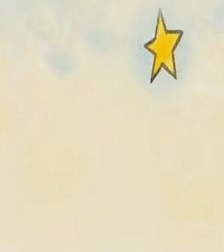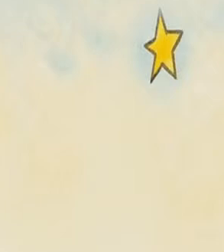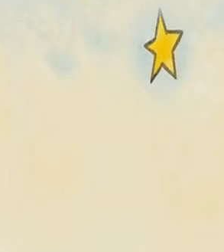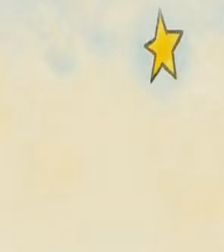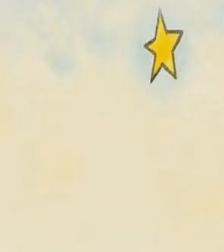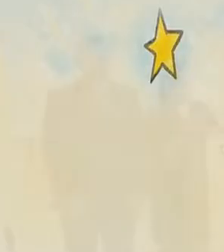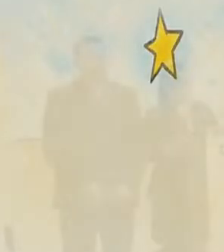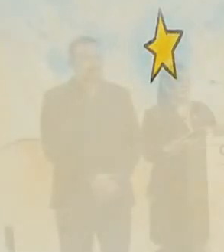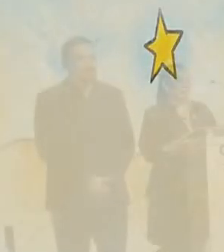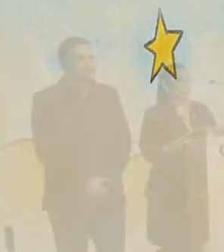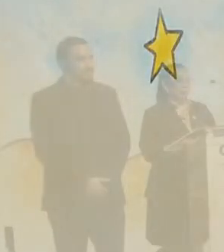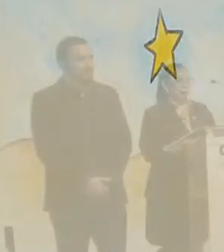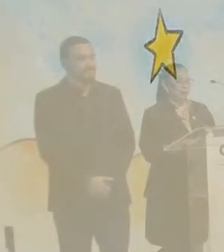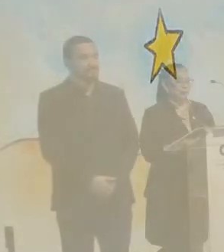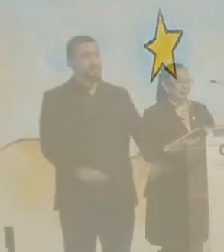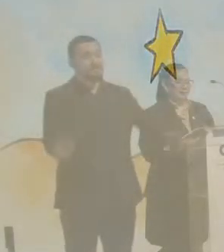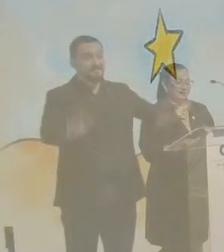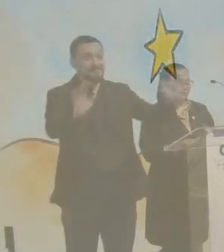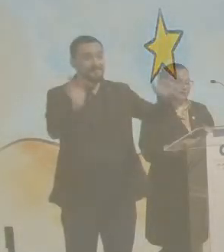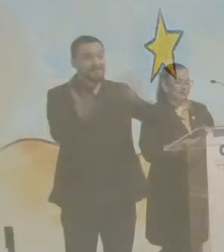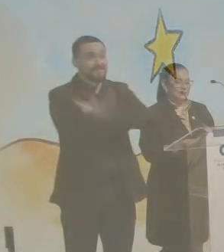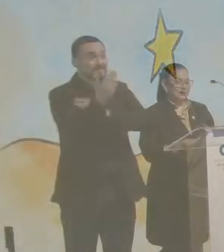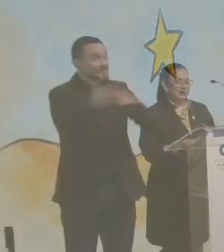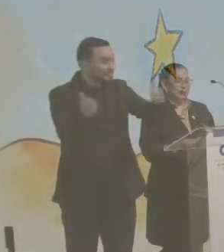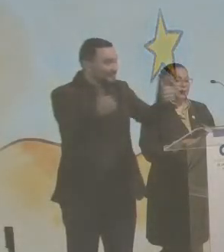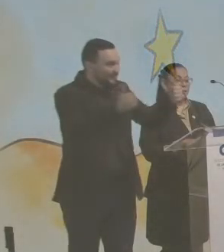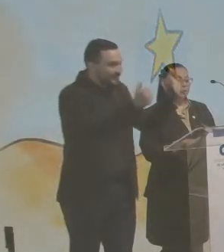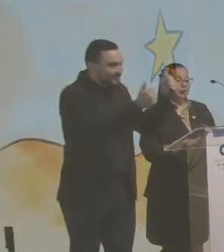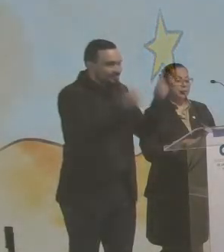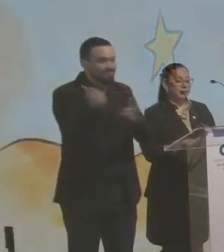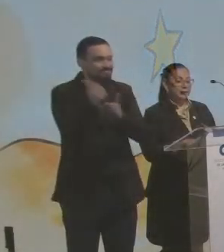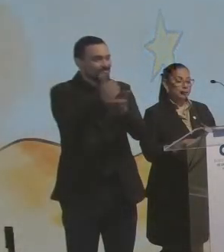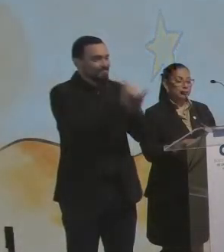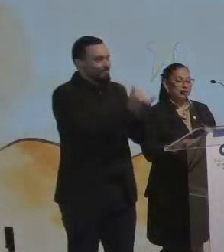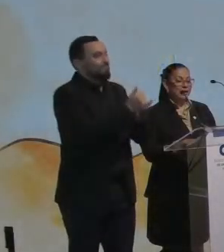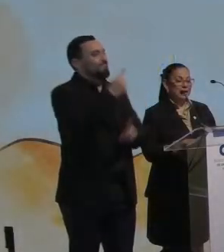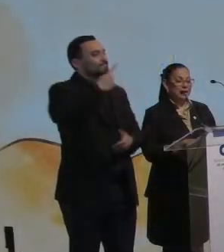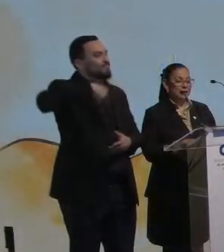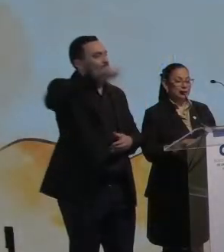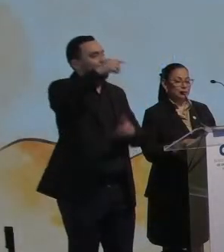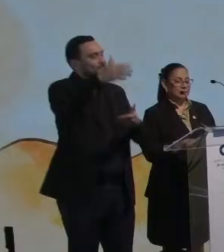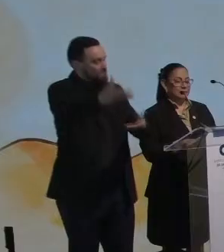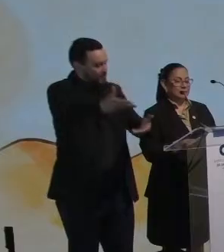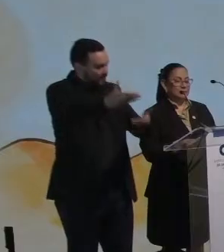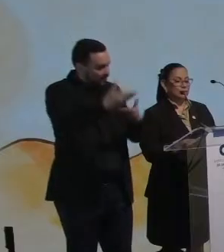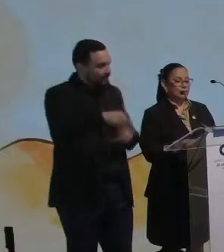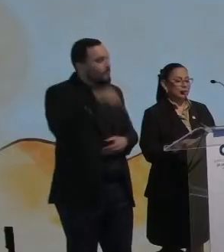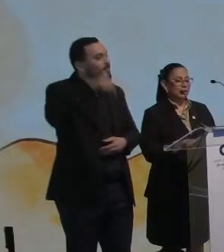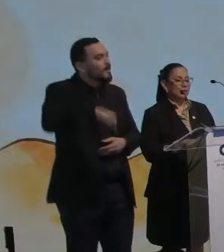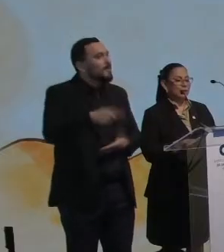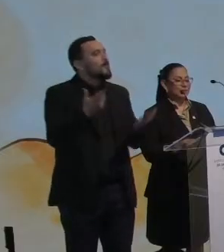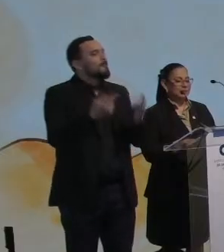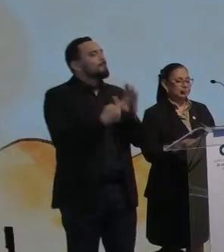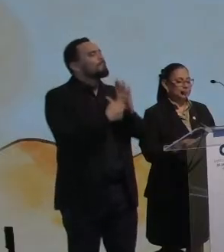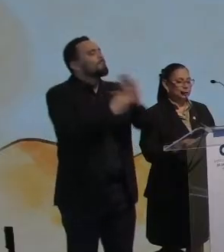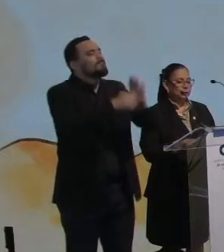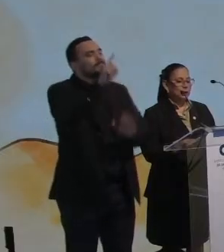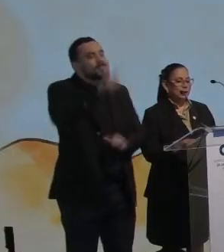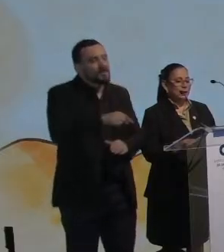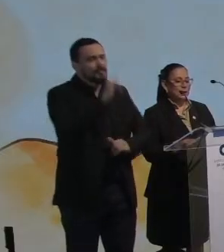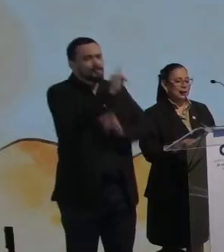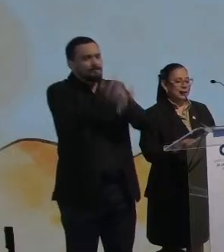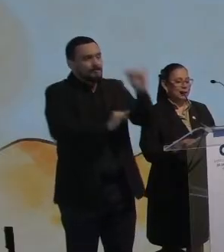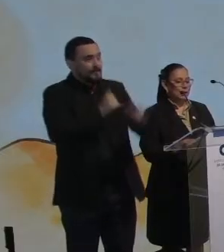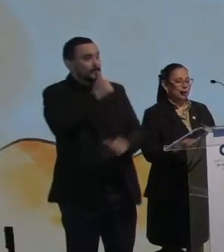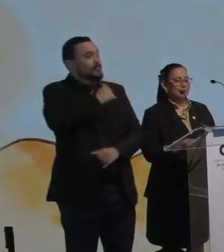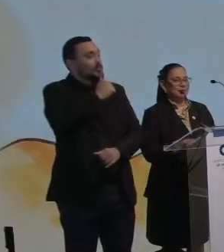Muy buenos días a todos los presentes. Bienvenidos al acto de presentación del Principito